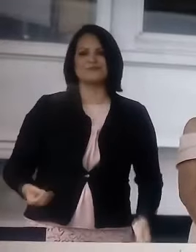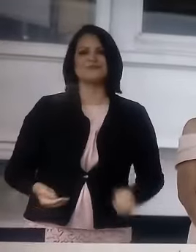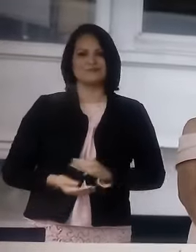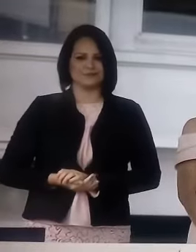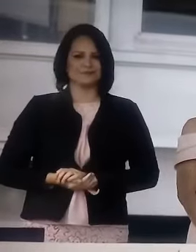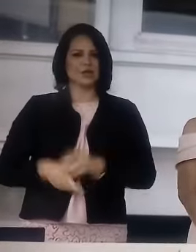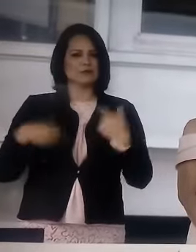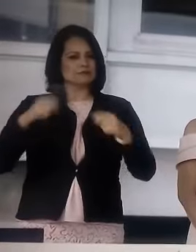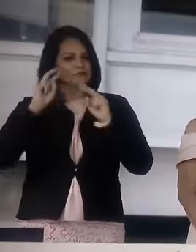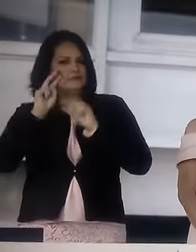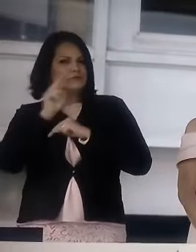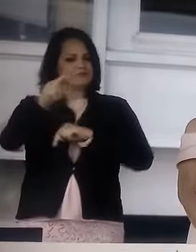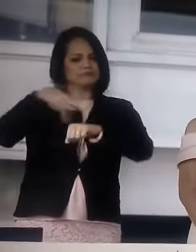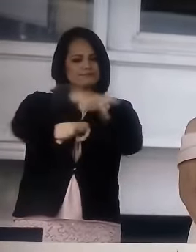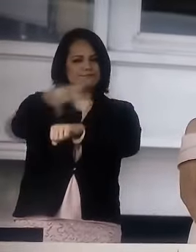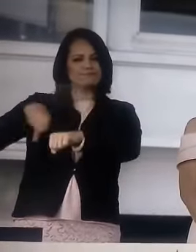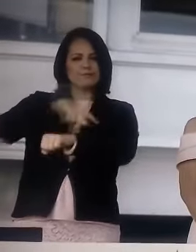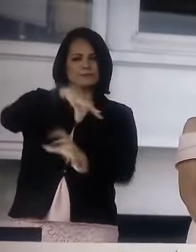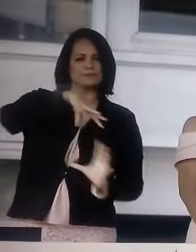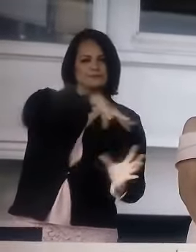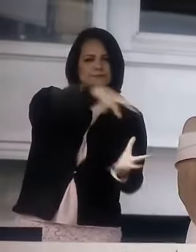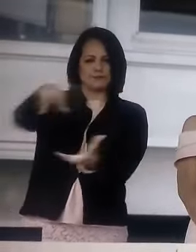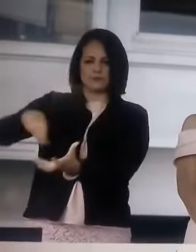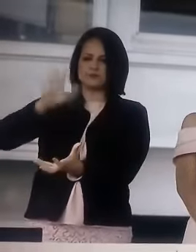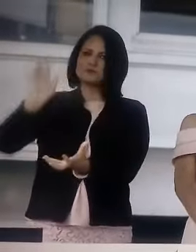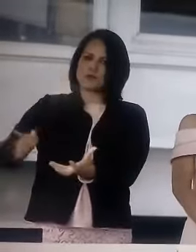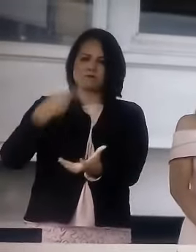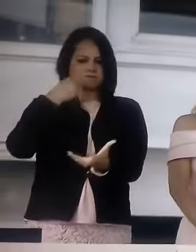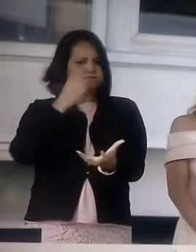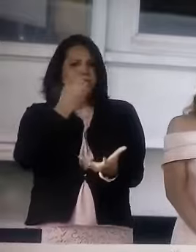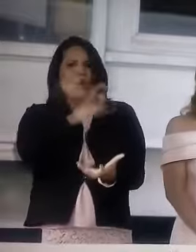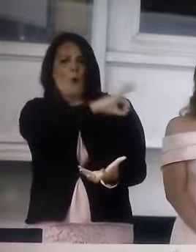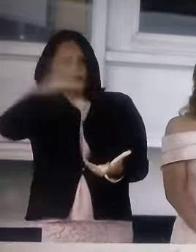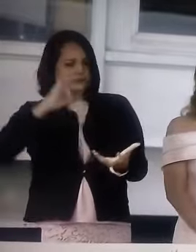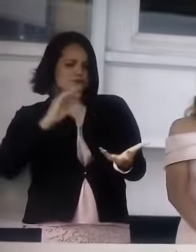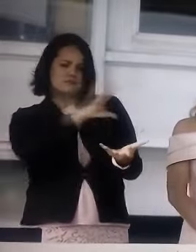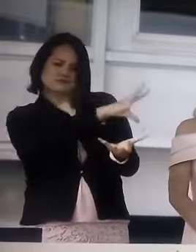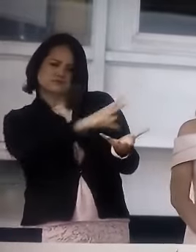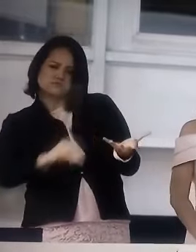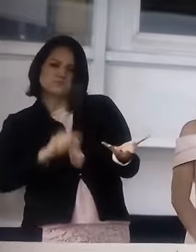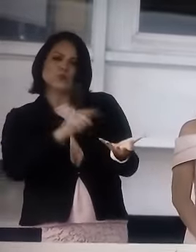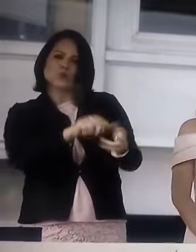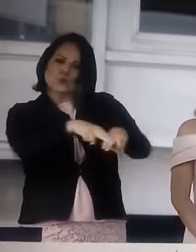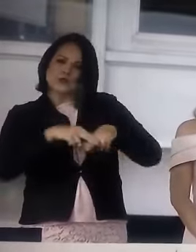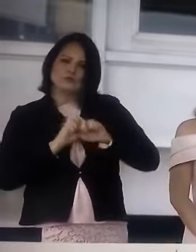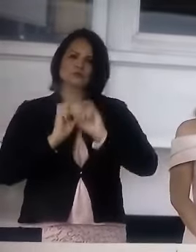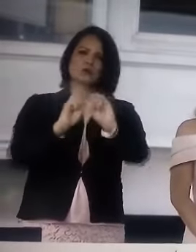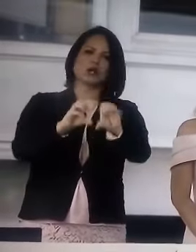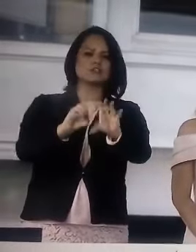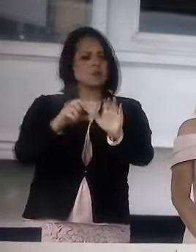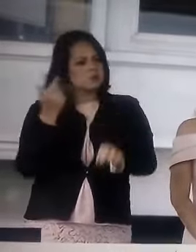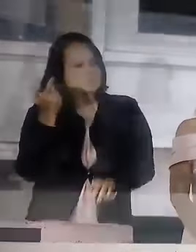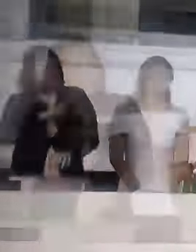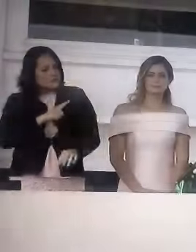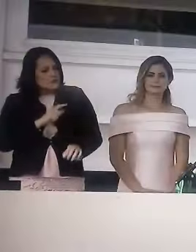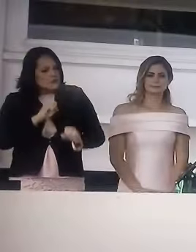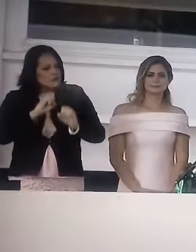Temos que nos espelhar em nações que são exemplos para o mundo, que por meio da educação encontraram o caminho da